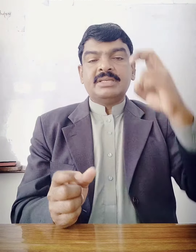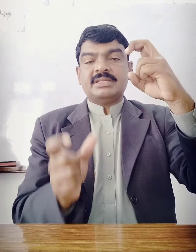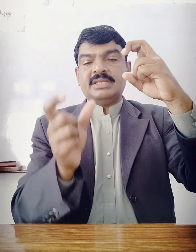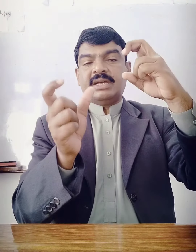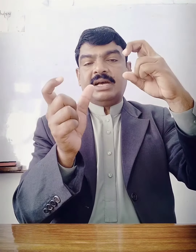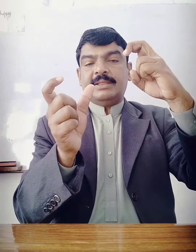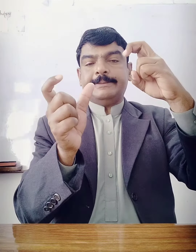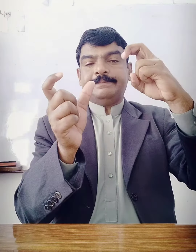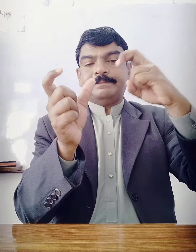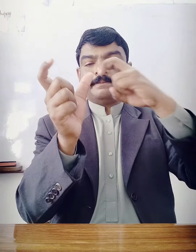ज़ीक़ात,